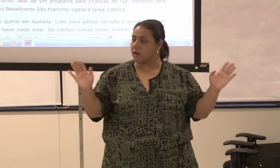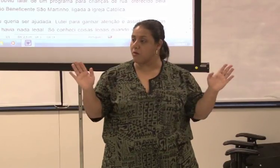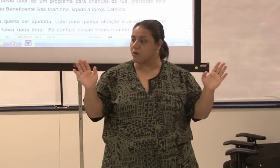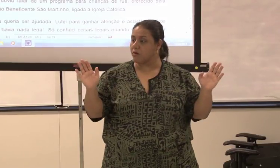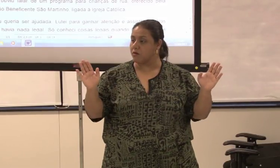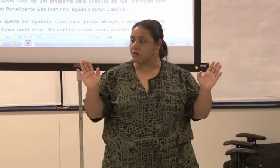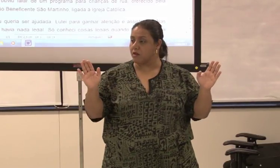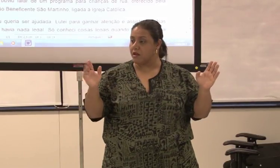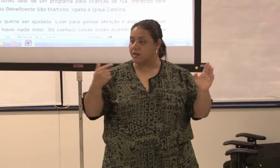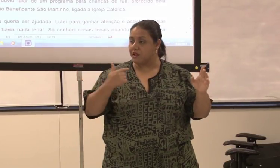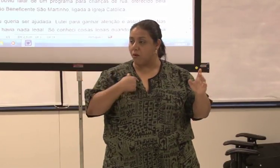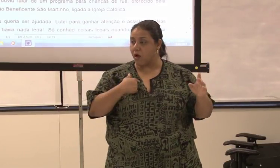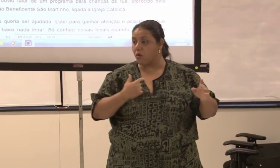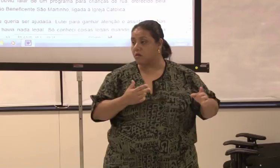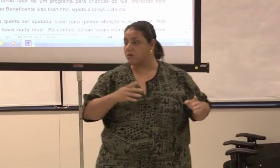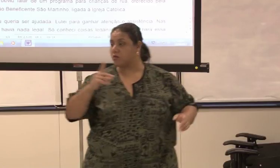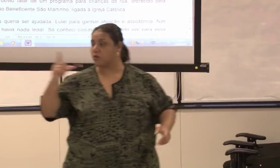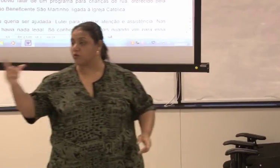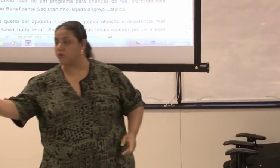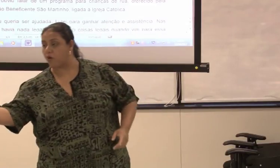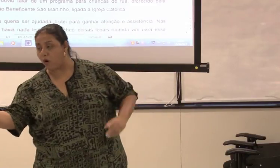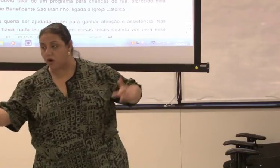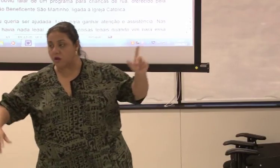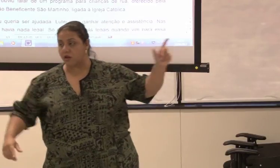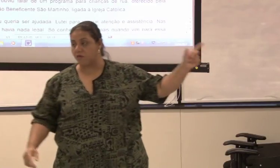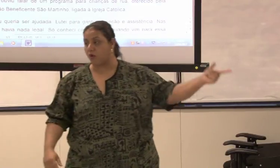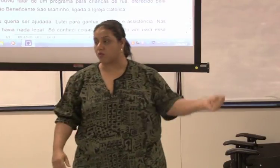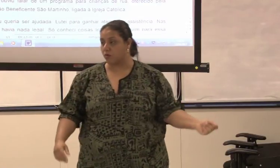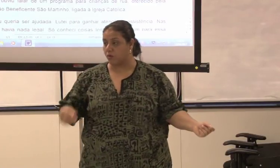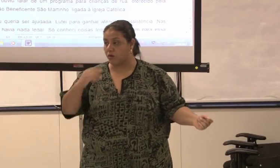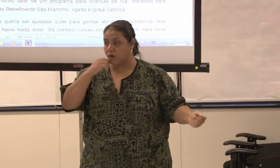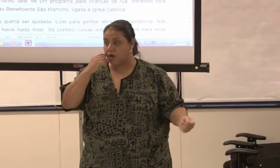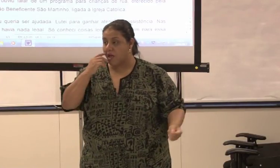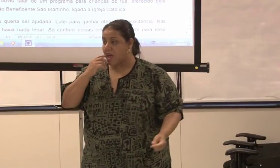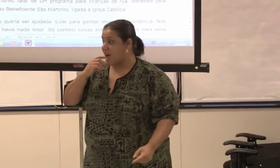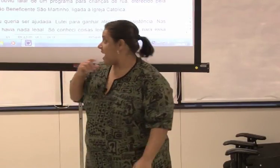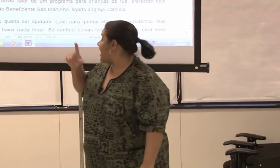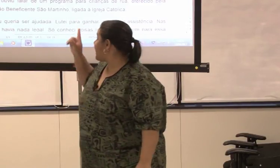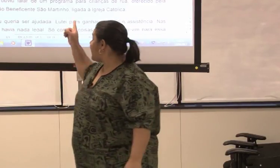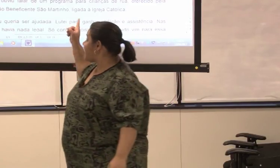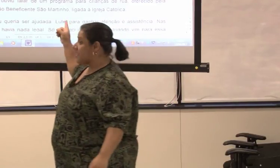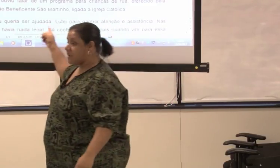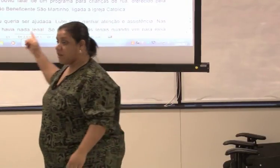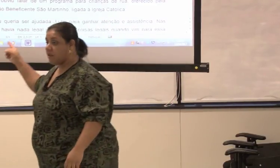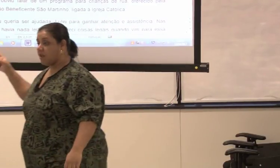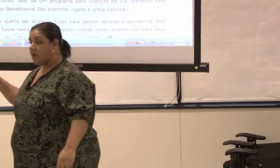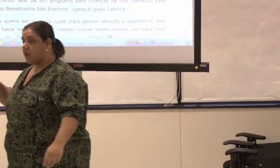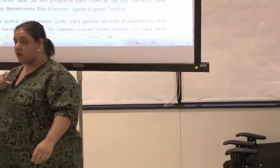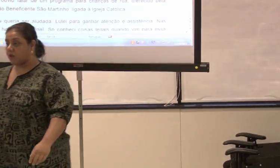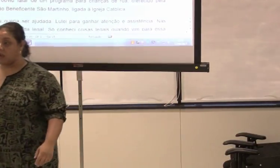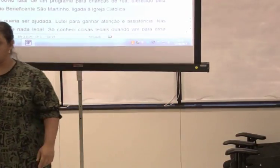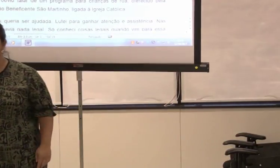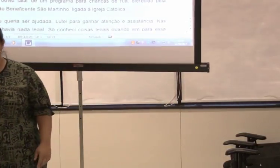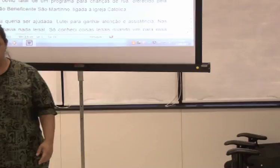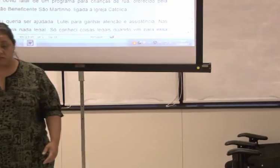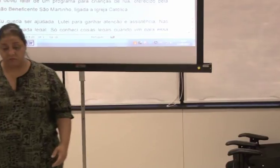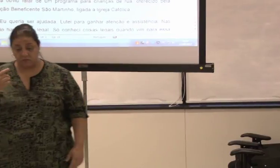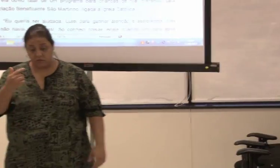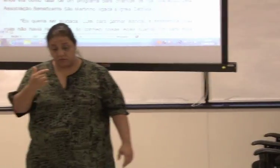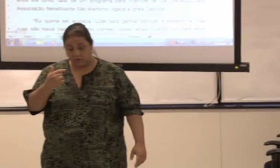Acabou. Então eu vou e volto. Aqui eu tenho.